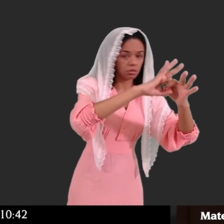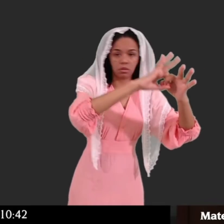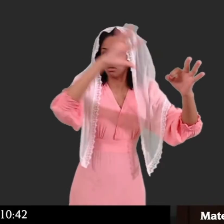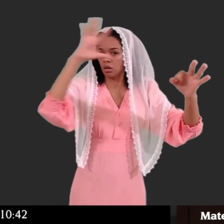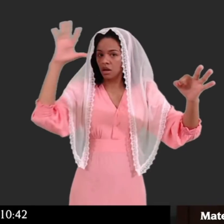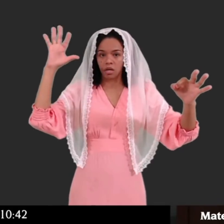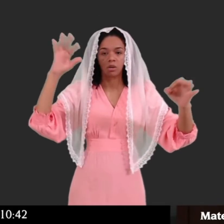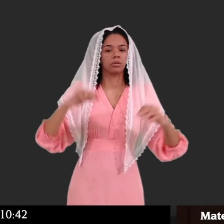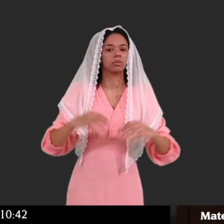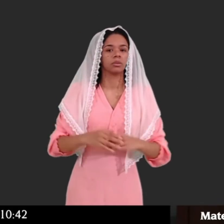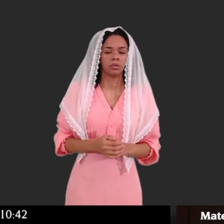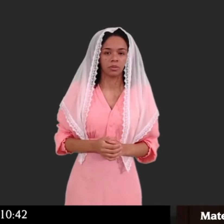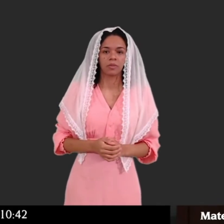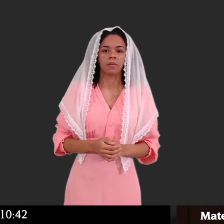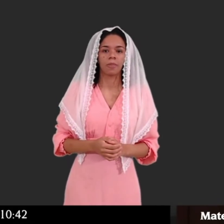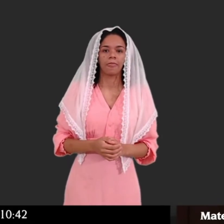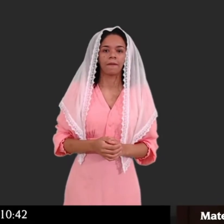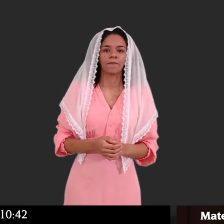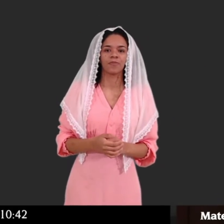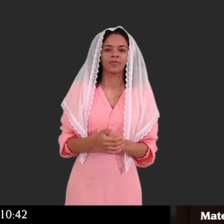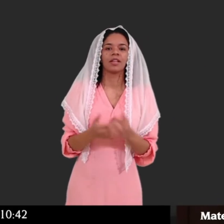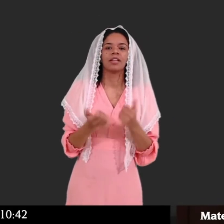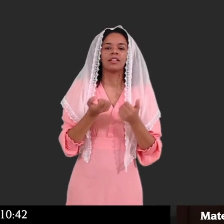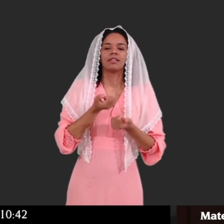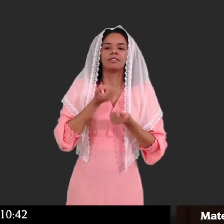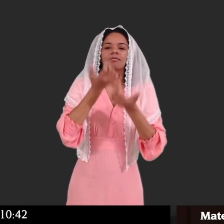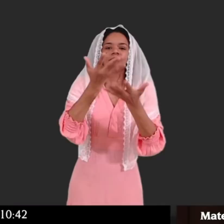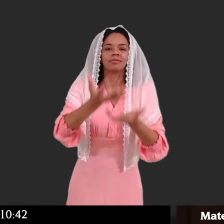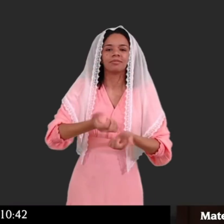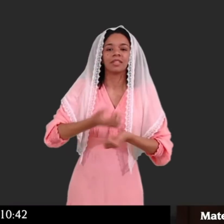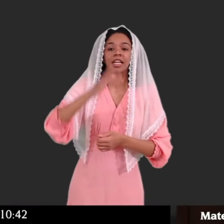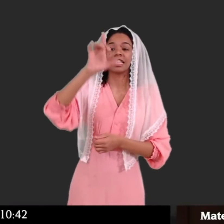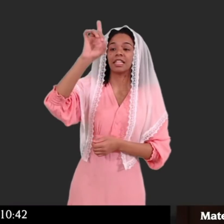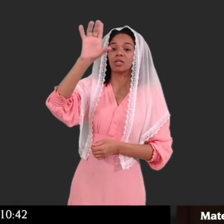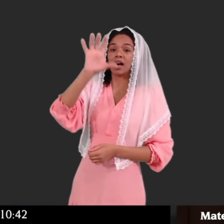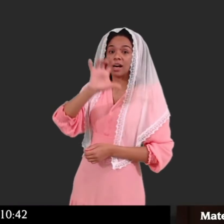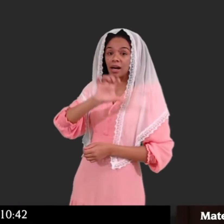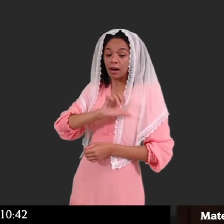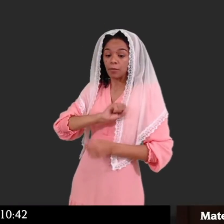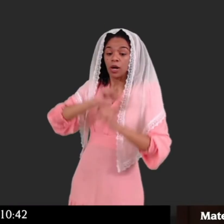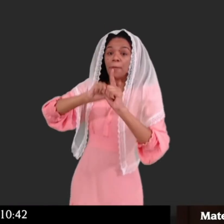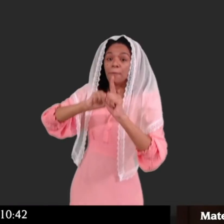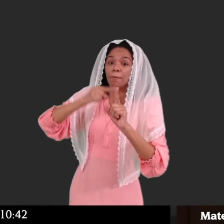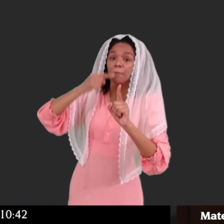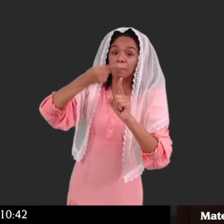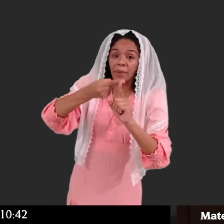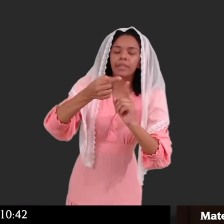Lembre-se de uma coisa: quando recitarem que Deus é amor, complementa, e também justiça.